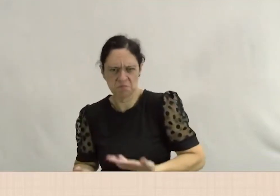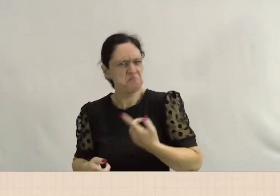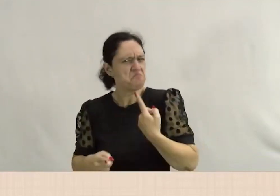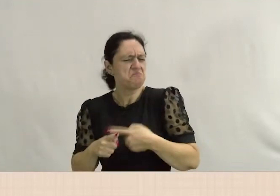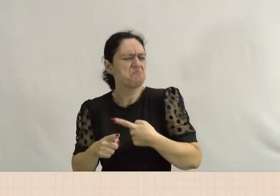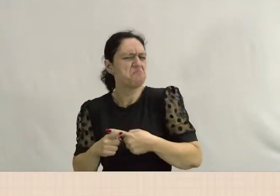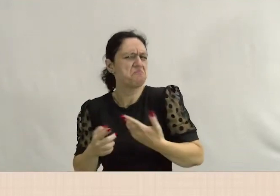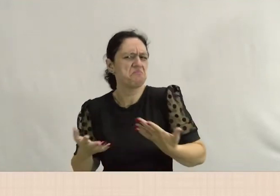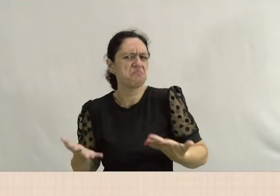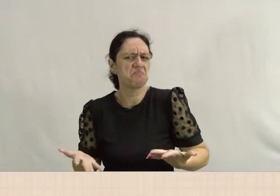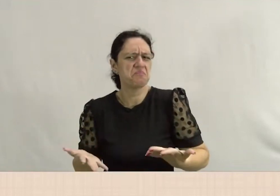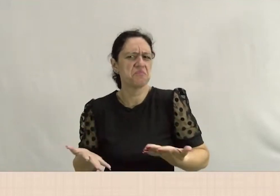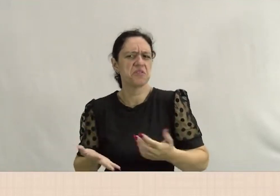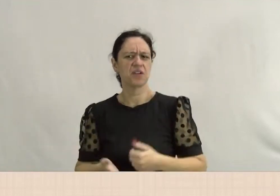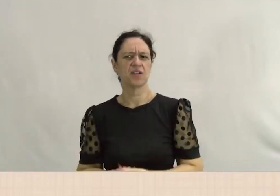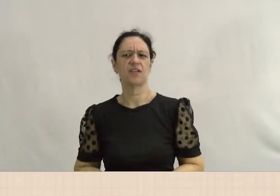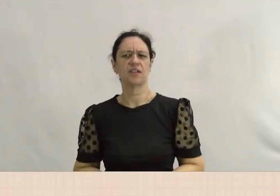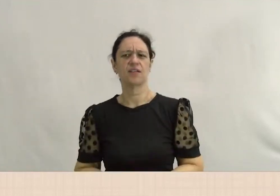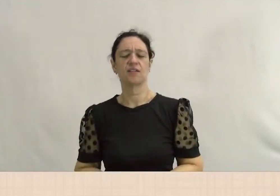assim?